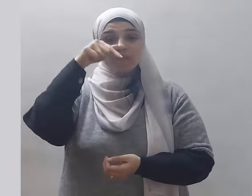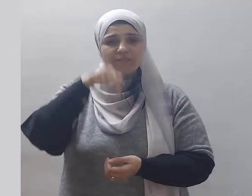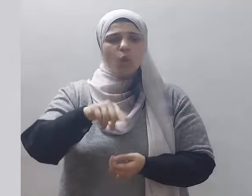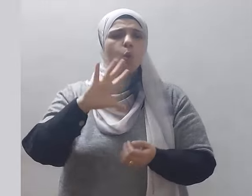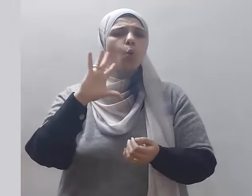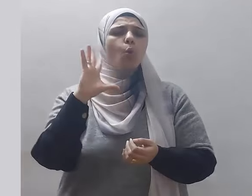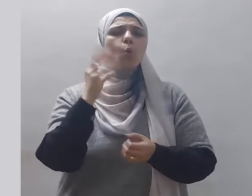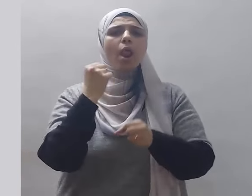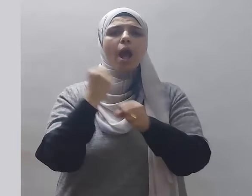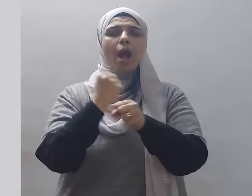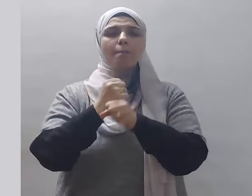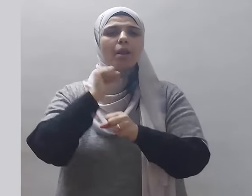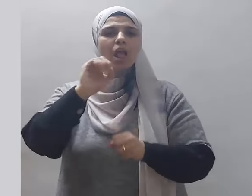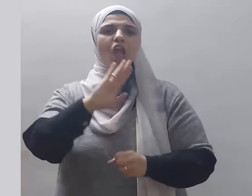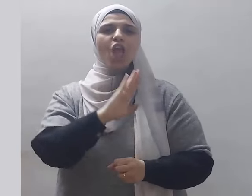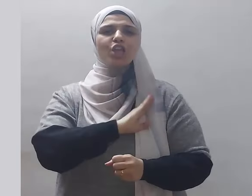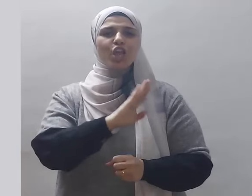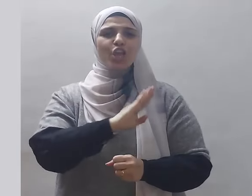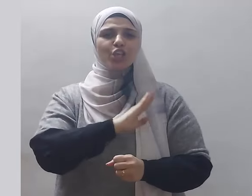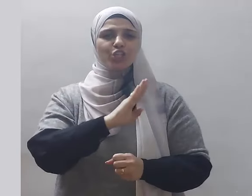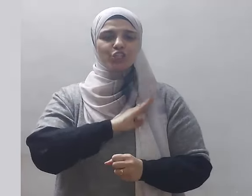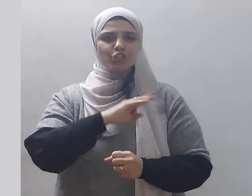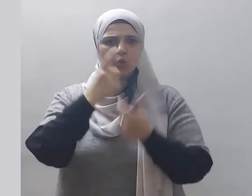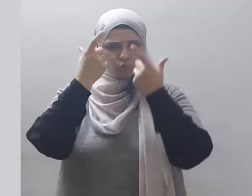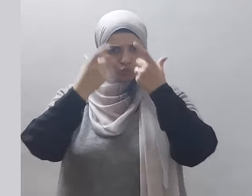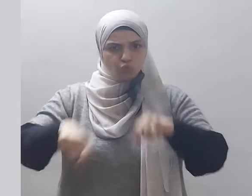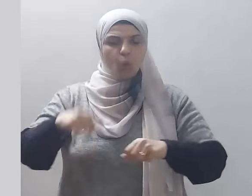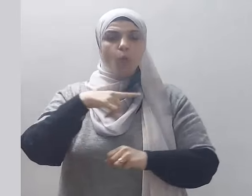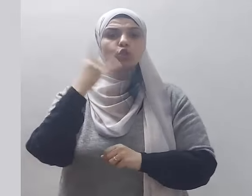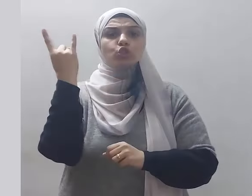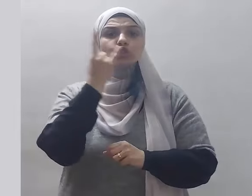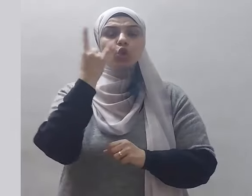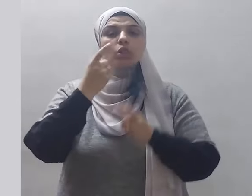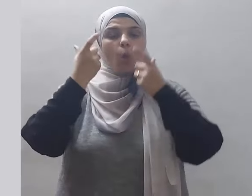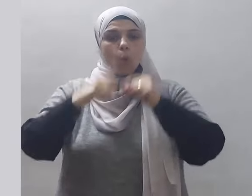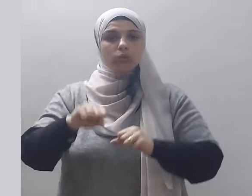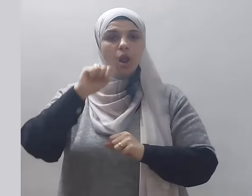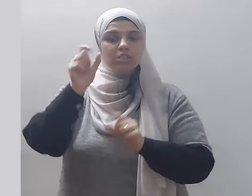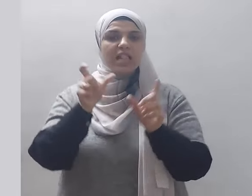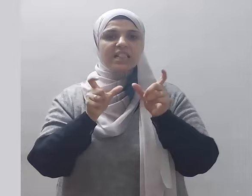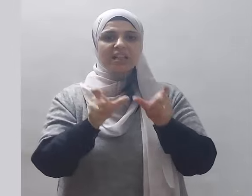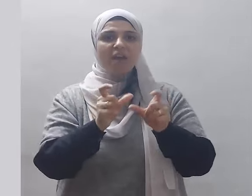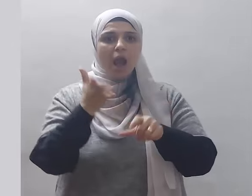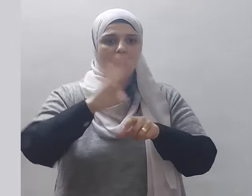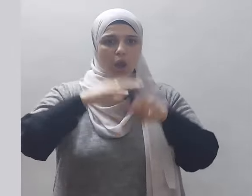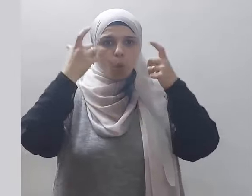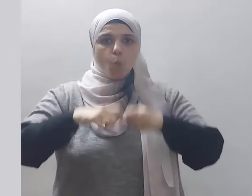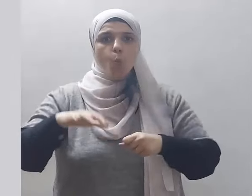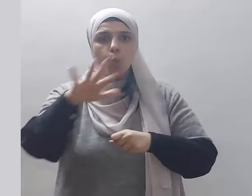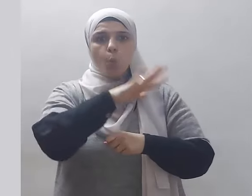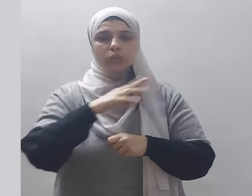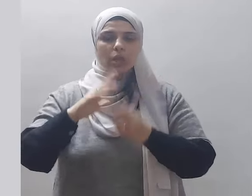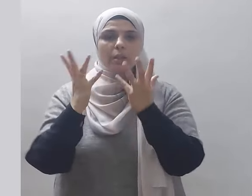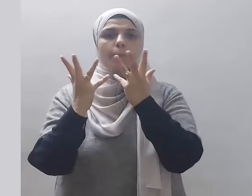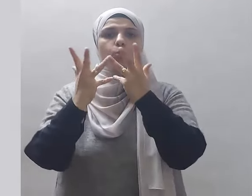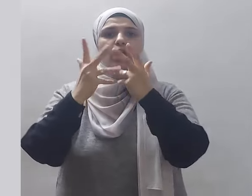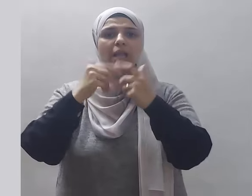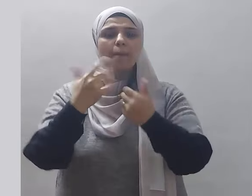دور قواتنا المسلحه الباسله وشرطه الوطنيه في الدفاع عن الاوطان متكاملين متعاونين في